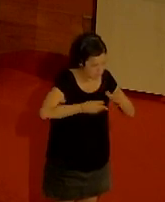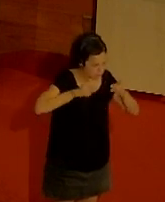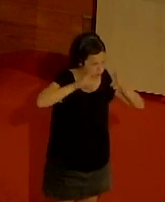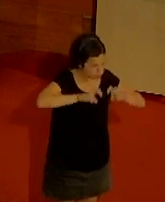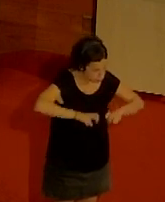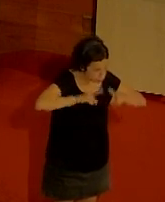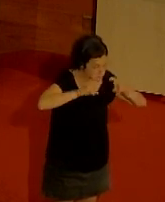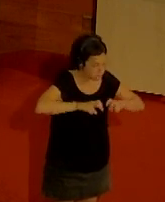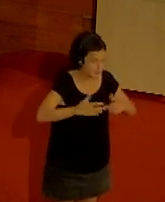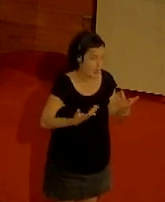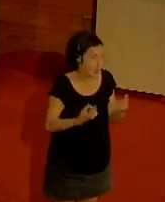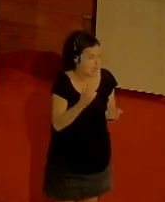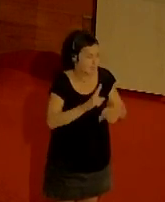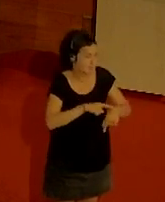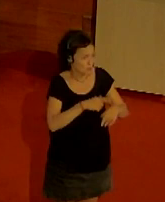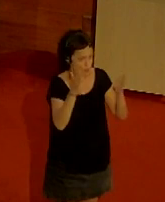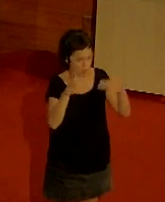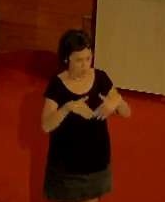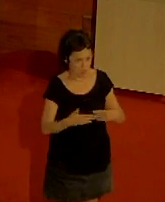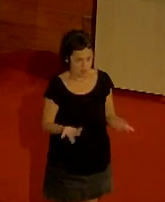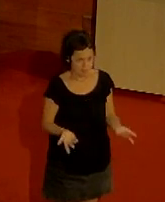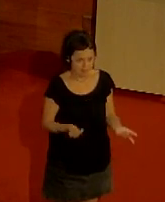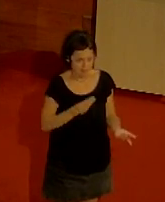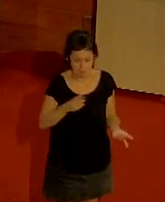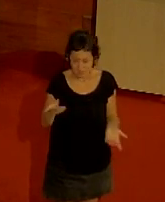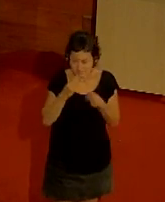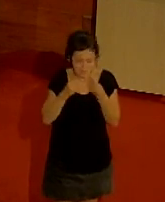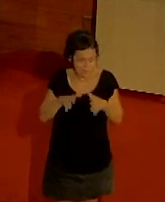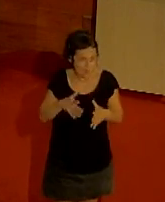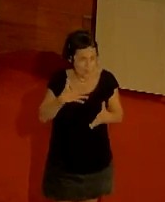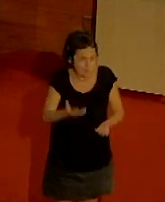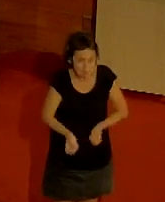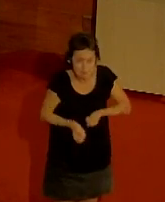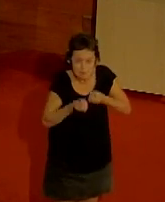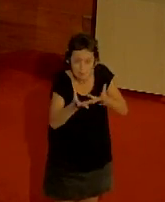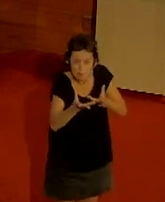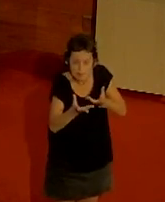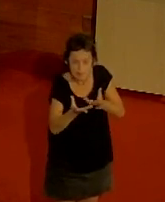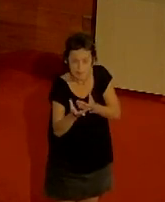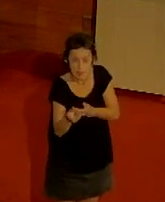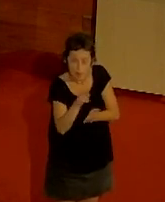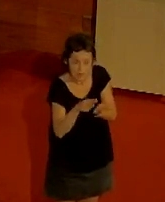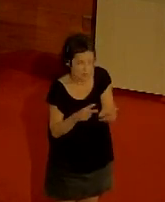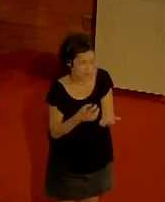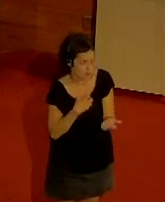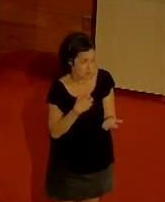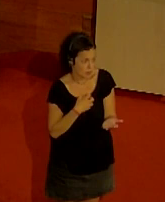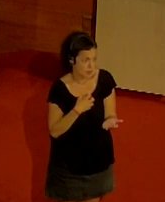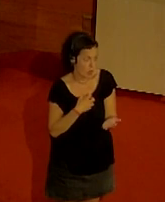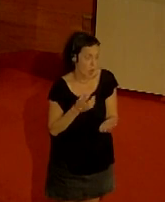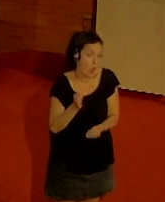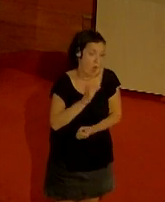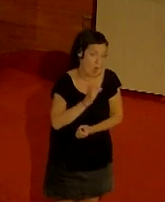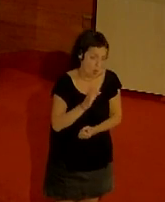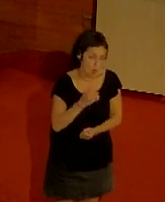Y, lamentablemente, esas historias, pues, normalmente no... Muchas veces no llegan. U otras sí, y cuando lo hacen es por el esfuerzo